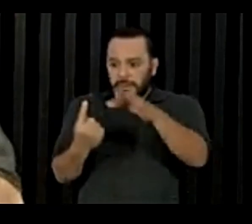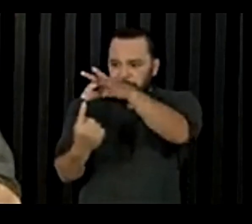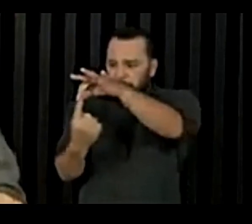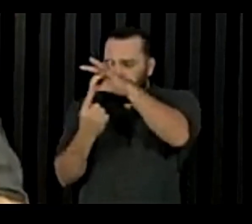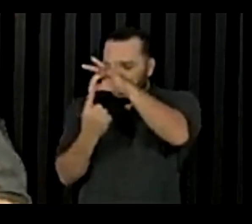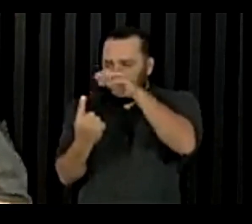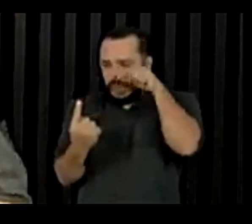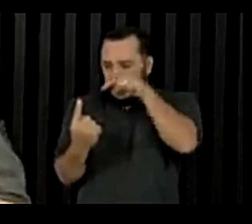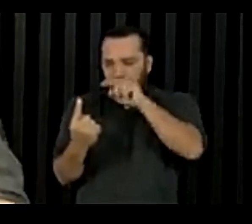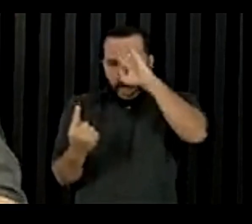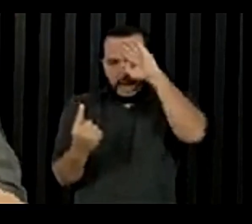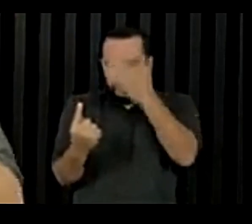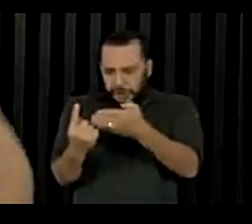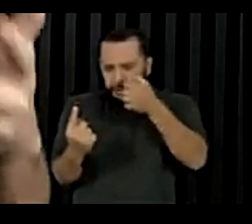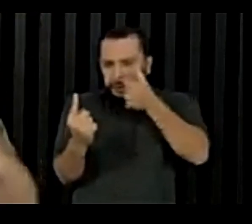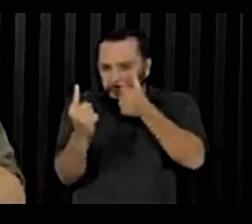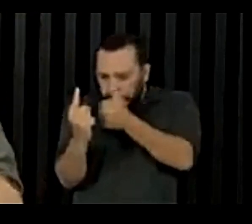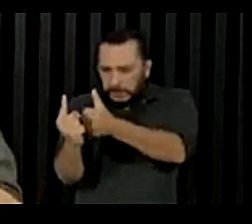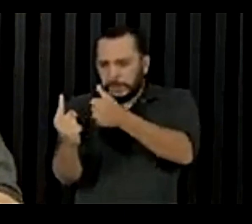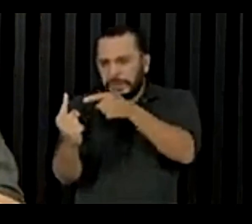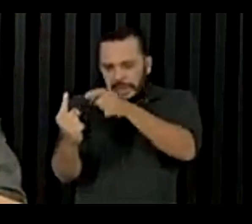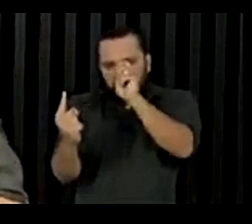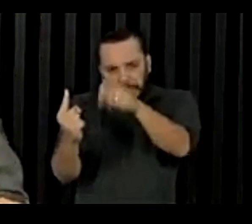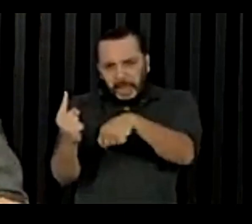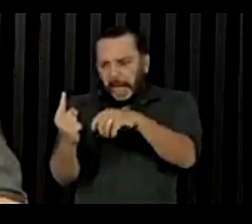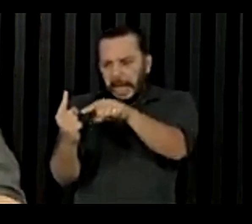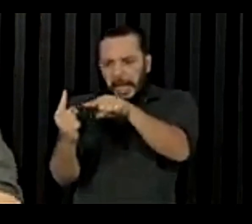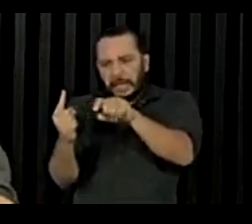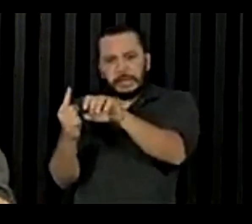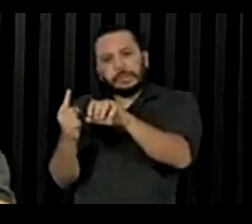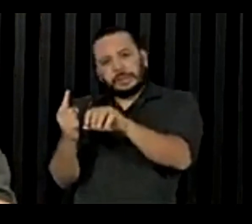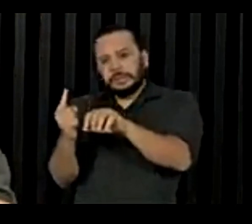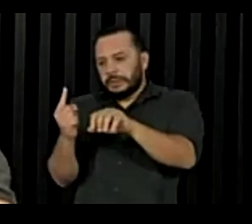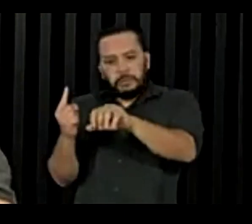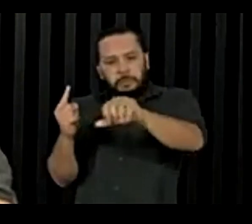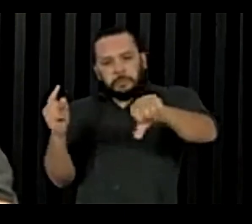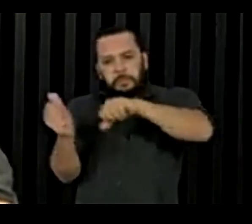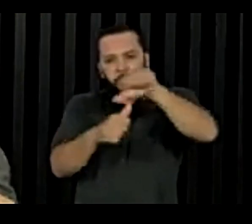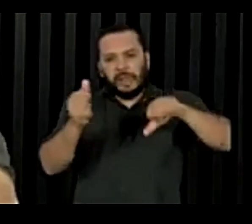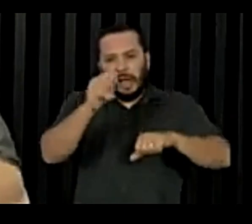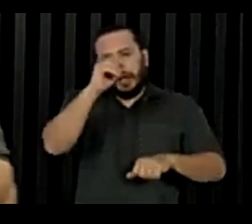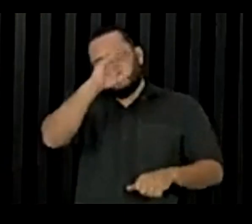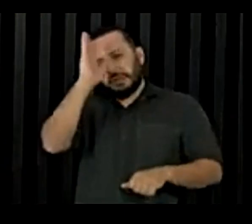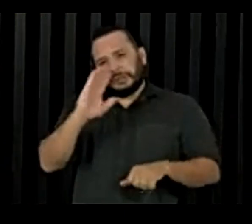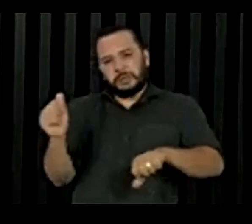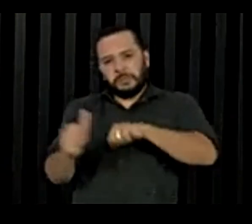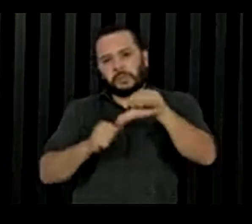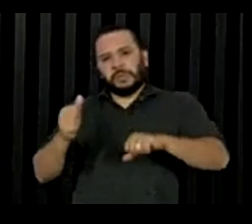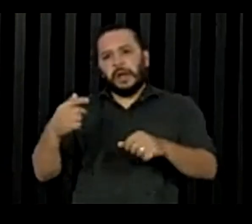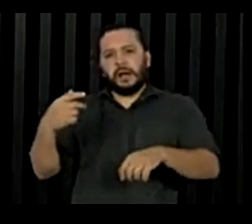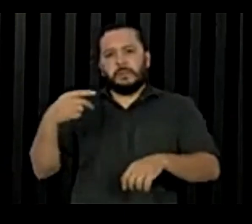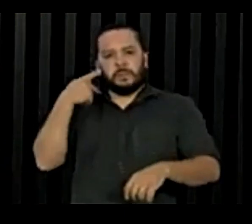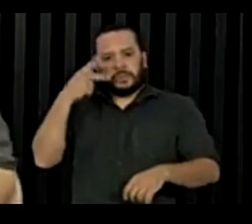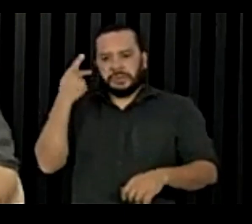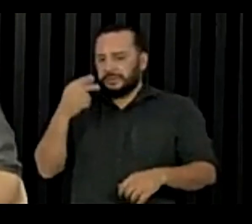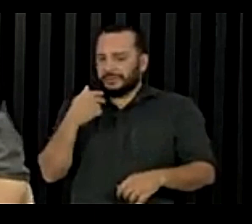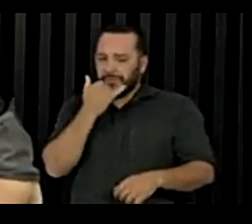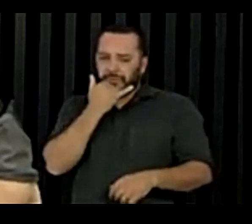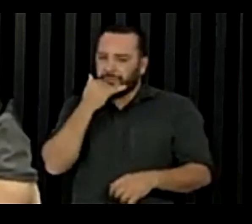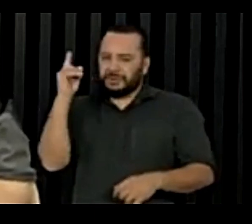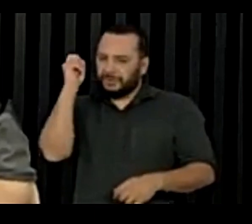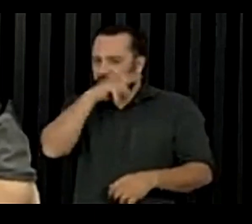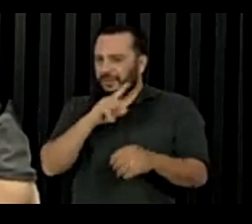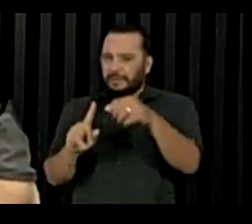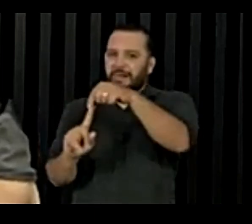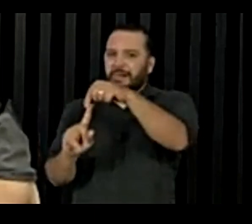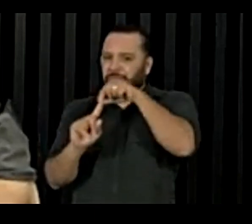nela para alguma reformulação política nacional. Até porque isso parte para algo que eu critico muito. A gente tem essa